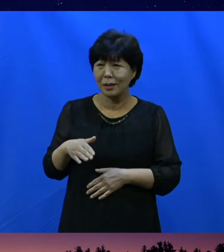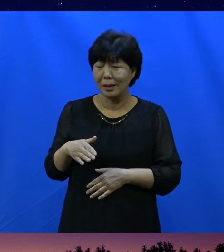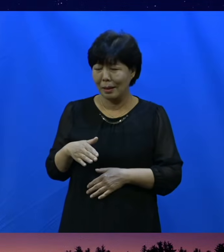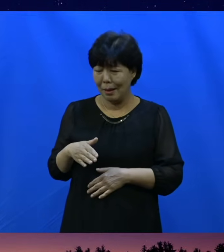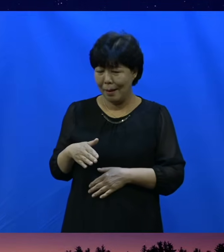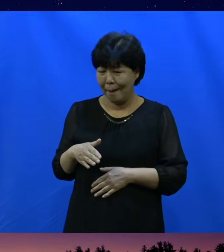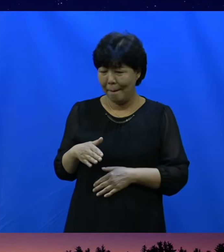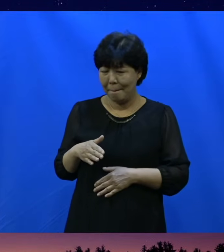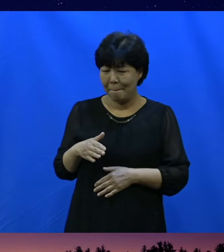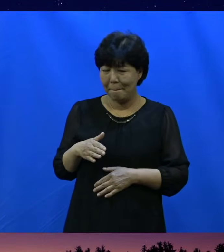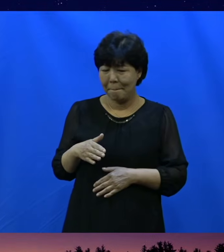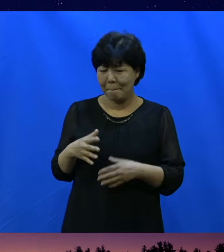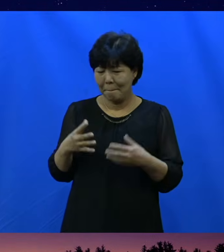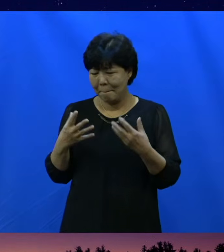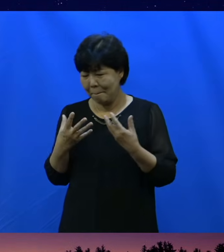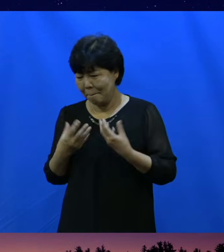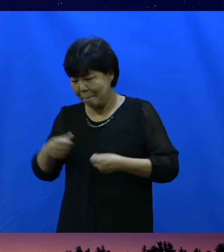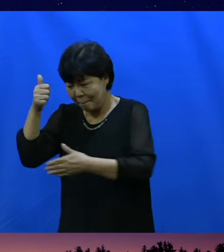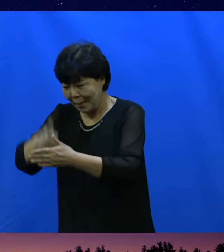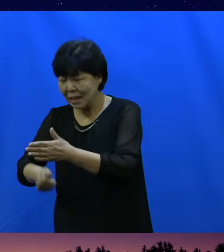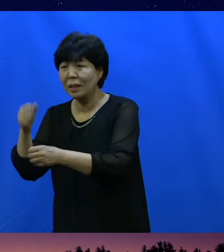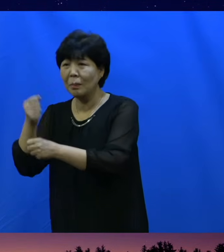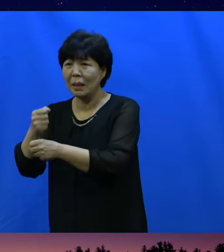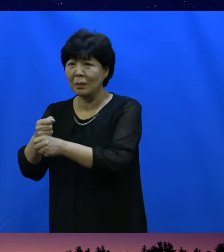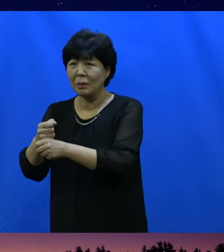우리를 완전히 그냥 이겨놓으려고 하는 거죠.